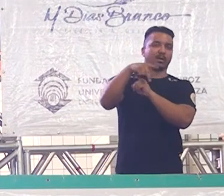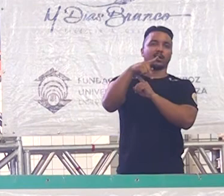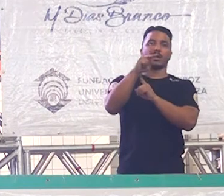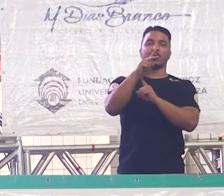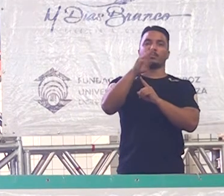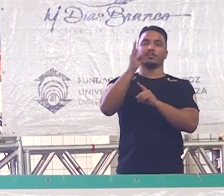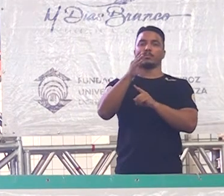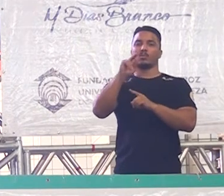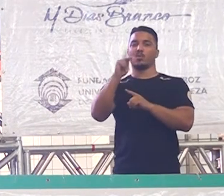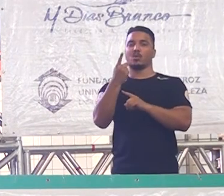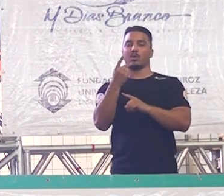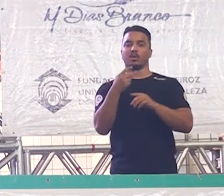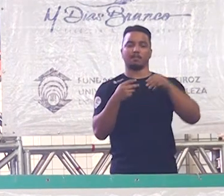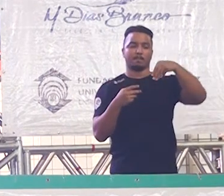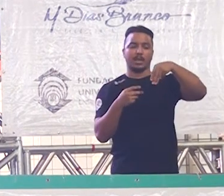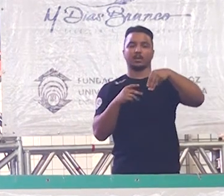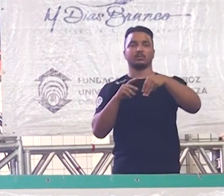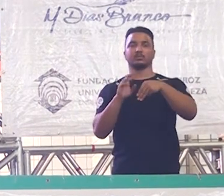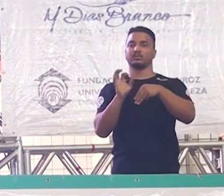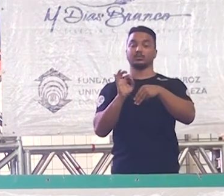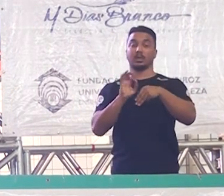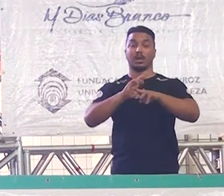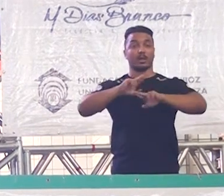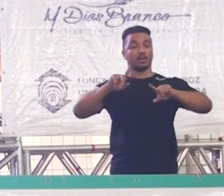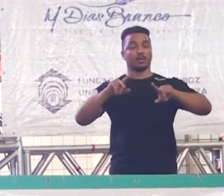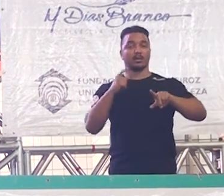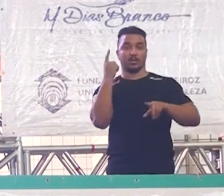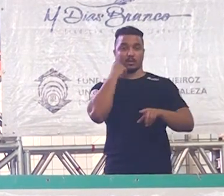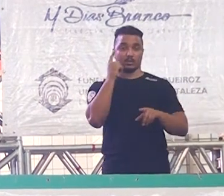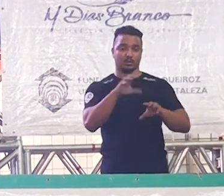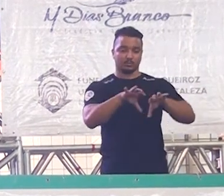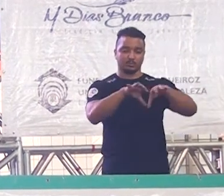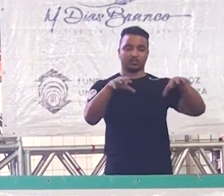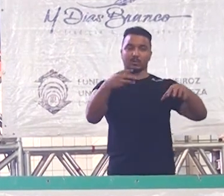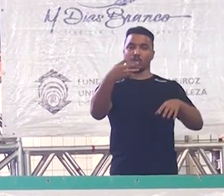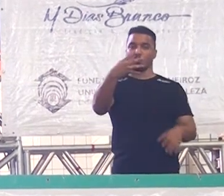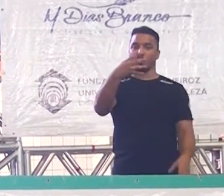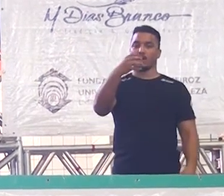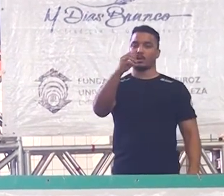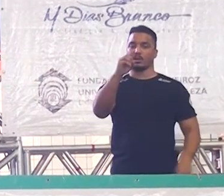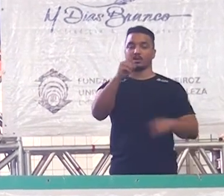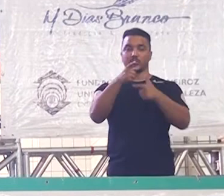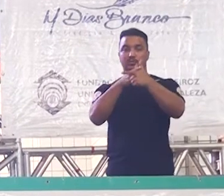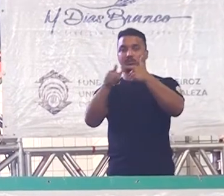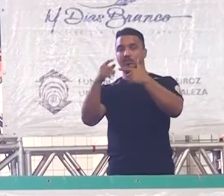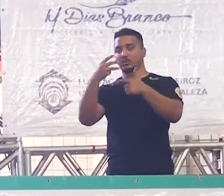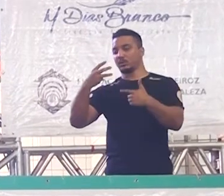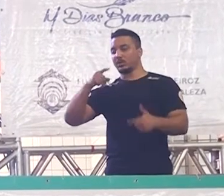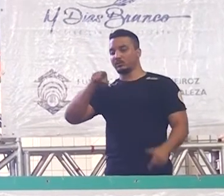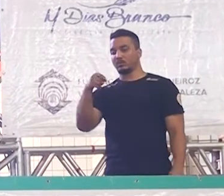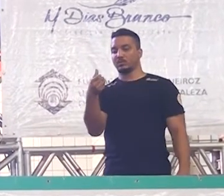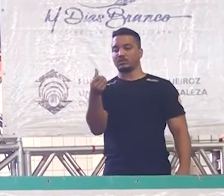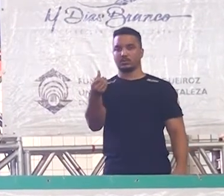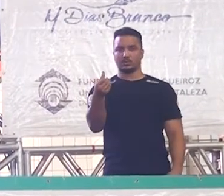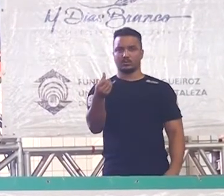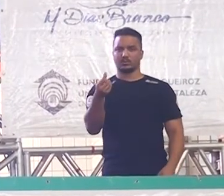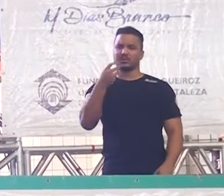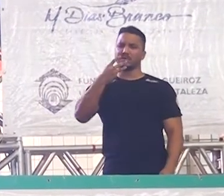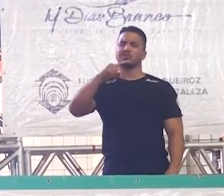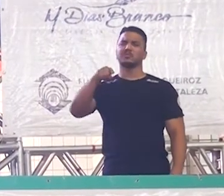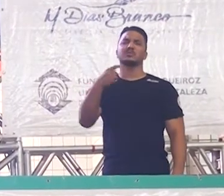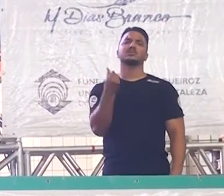metro. Então, Augusto, o que é que eu vou fazer? Eu vou dividir o 40 por 3,6. Professor, de onde é que vem